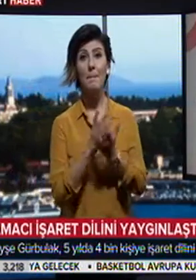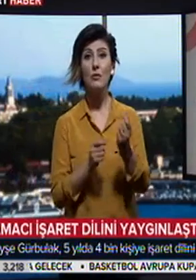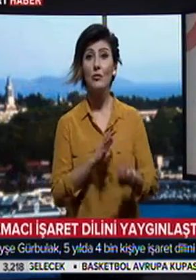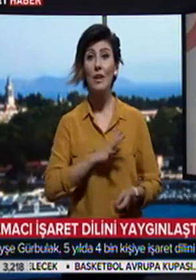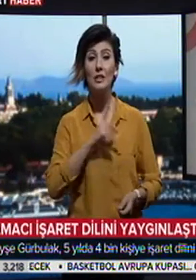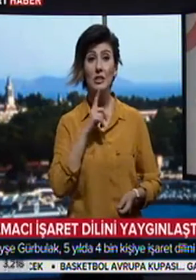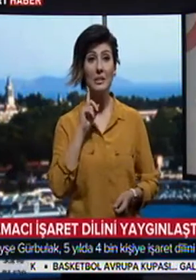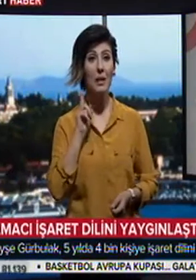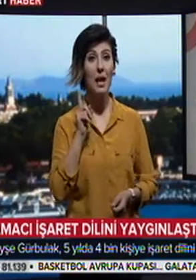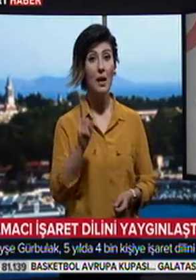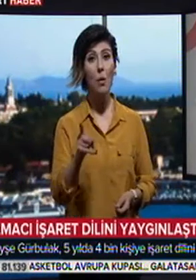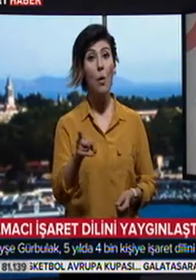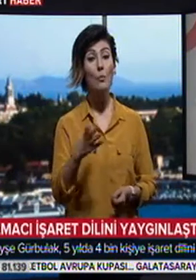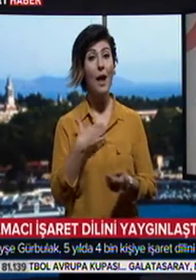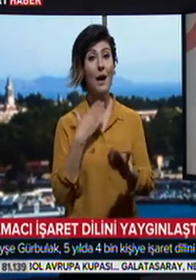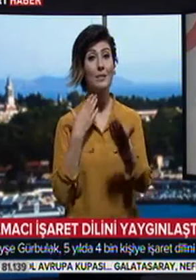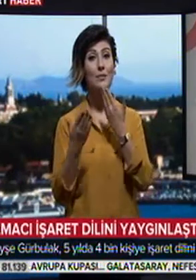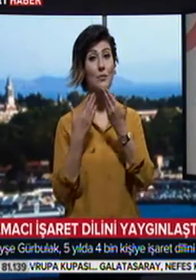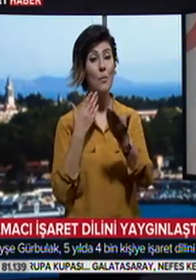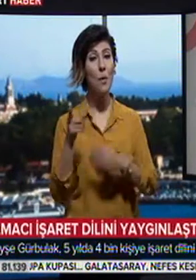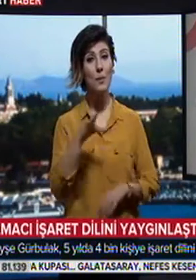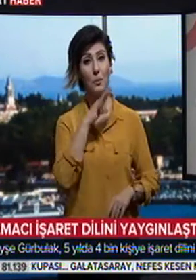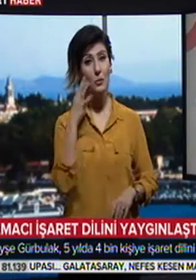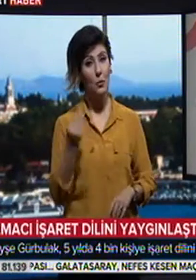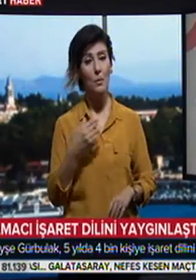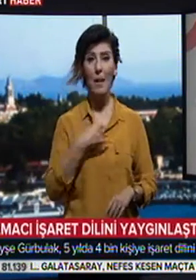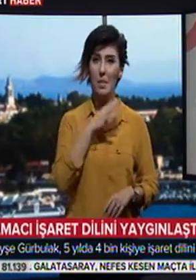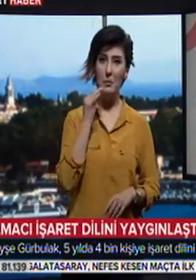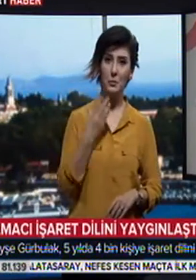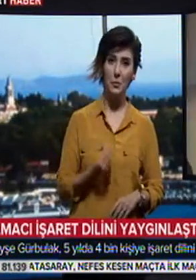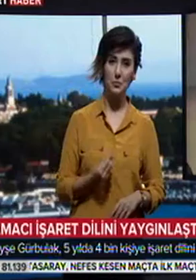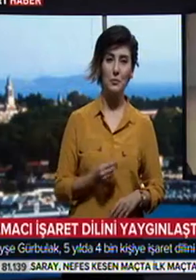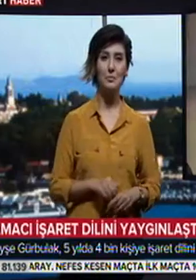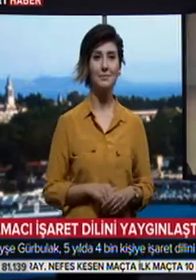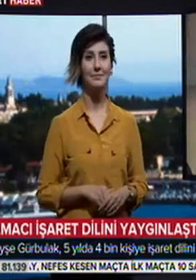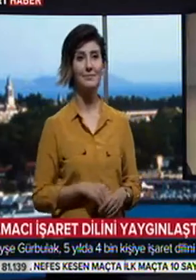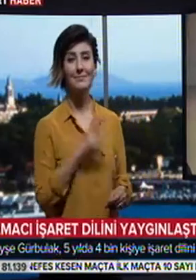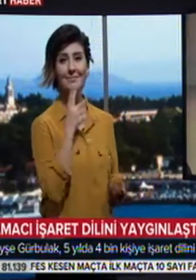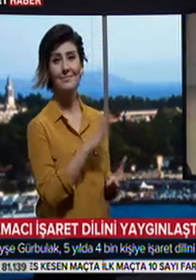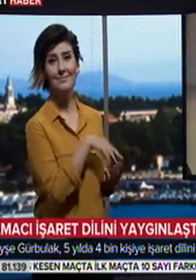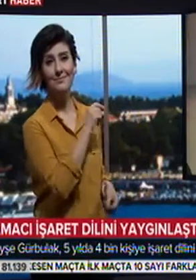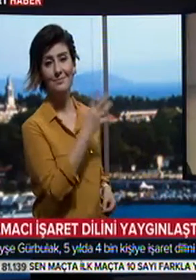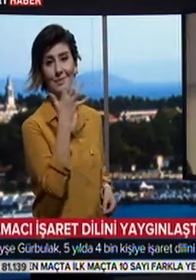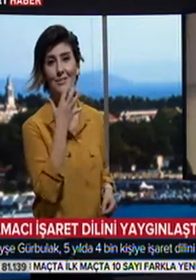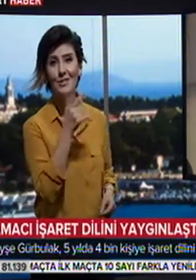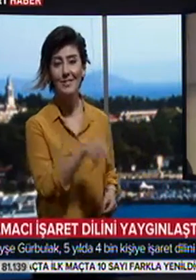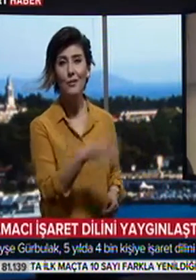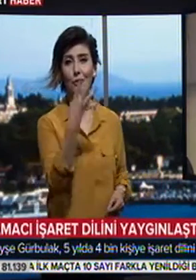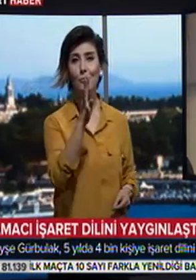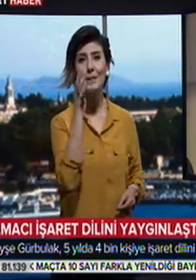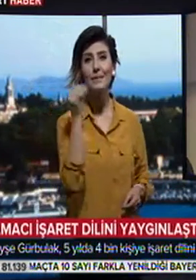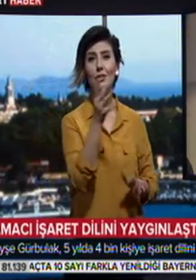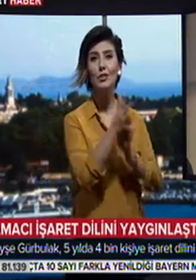işitme engelli. Onunla artık sohbet edebiliyoruz. O da mutlu oluyor. Ben de mutlu oluyorum. Ayşe Gürbulak 5 yılda 4000